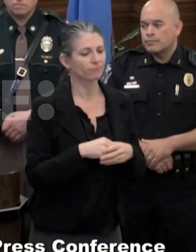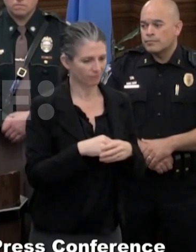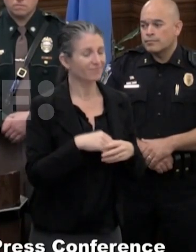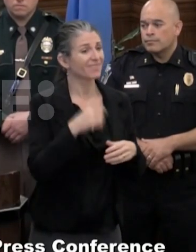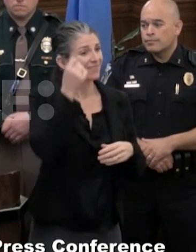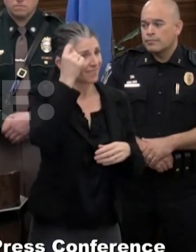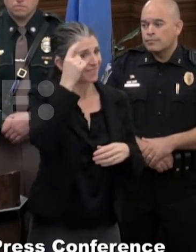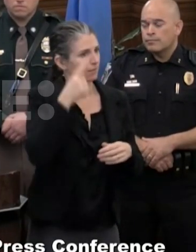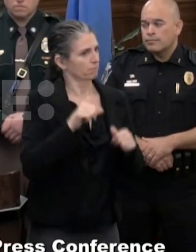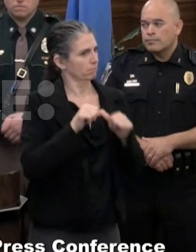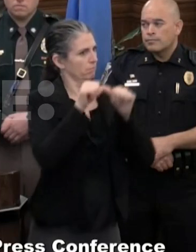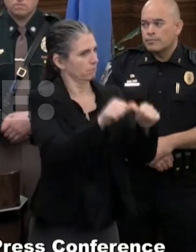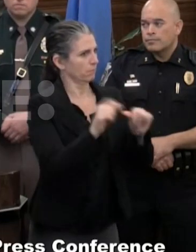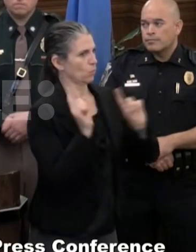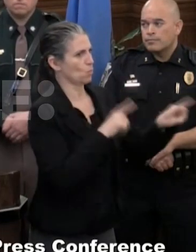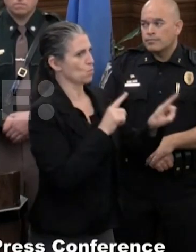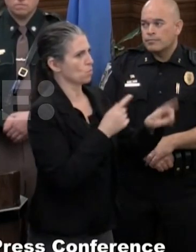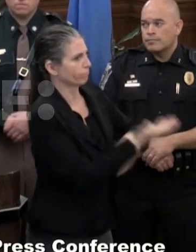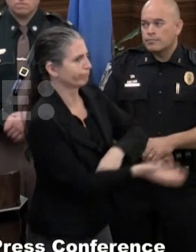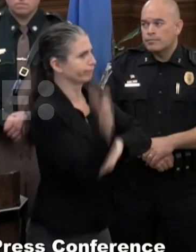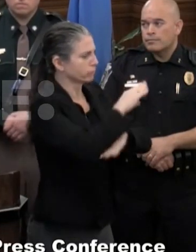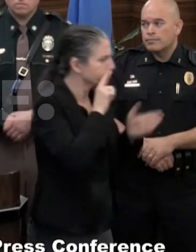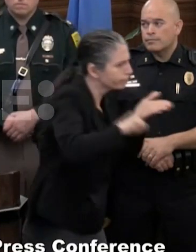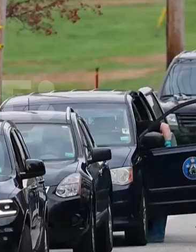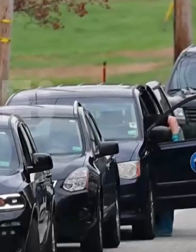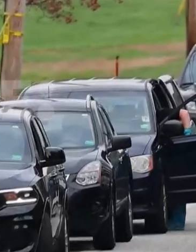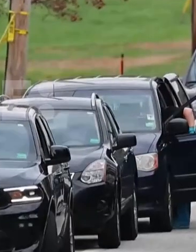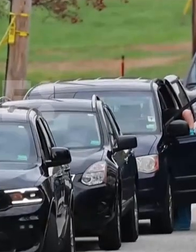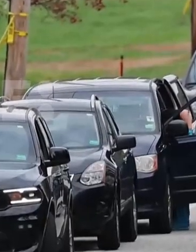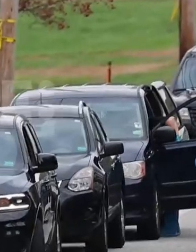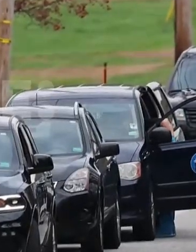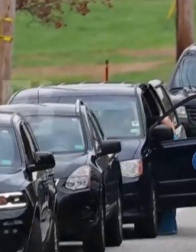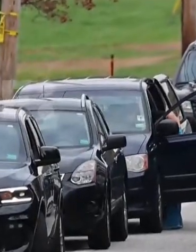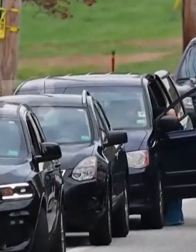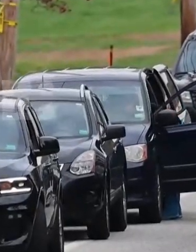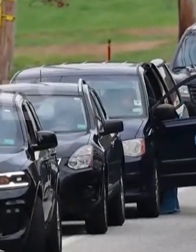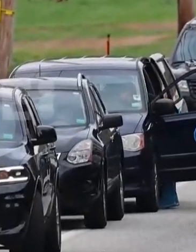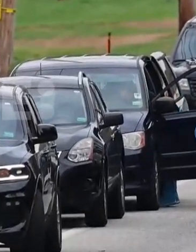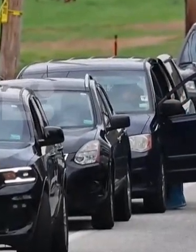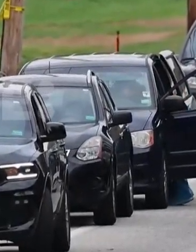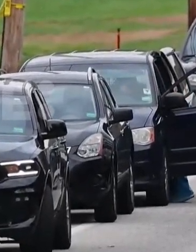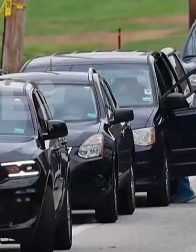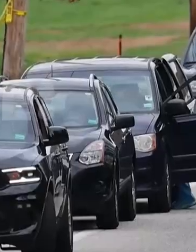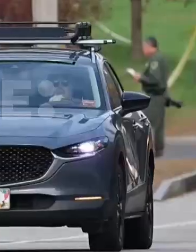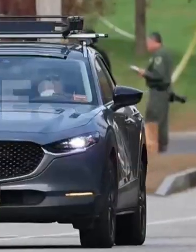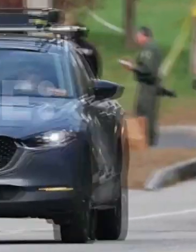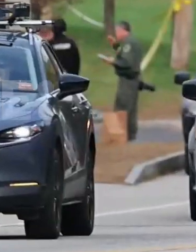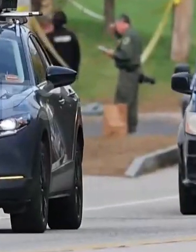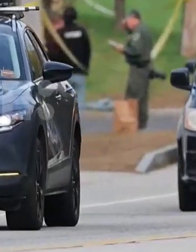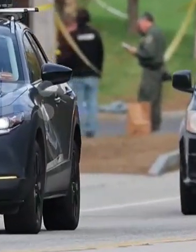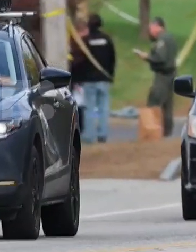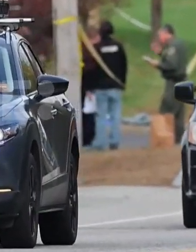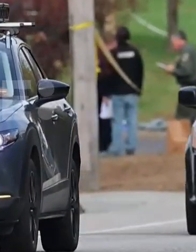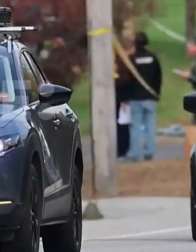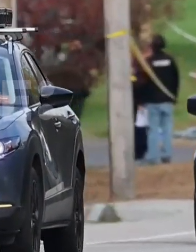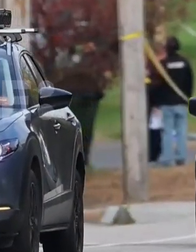a dois dias de tensão em lewiston e nas cidades vizinhas onde muitos cidadãos permaneceram em casa por razões